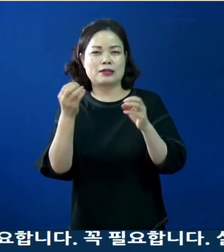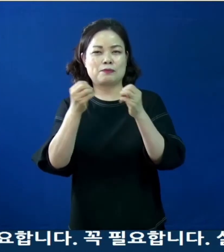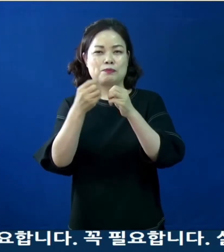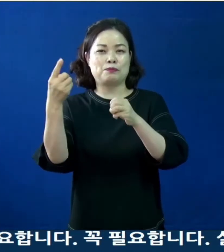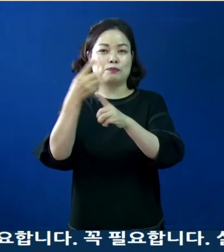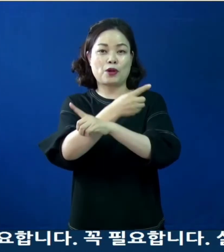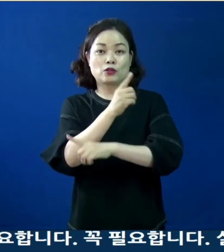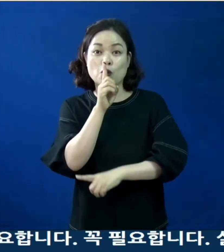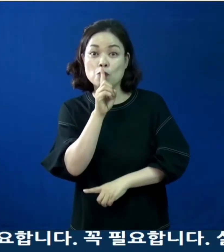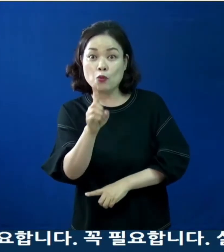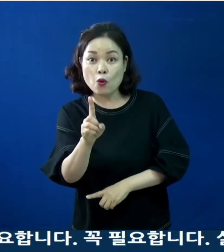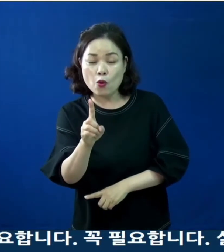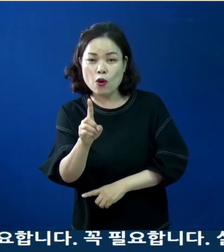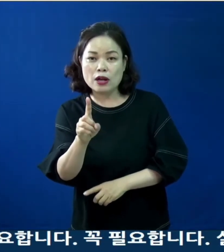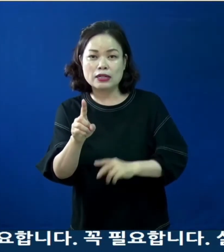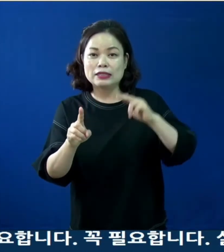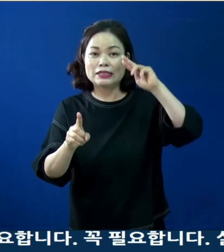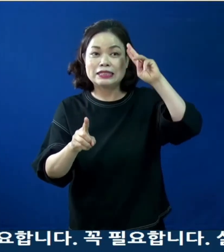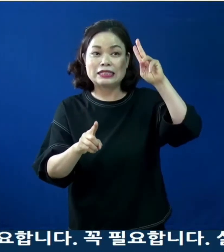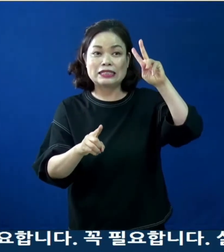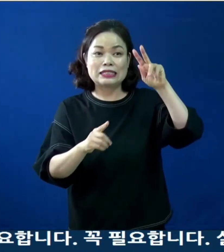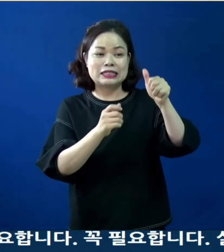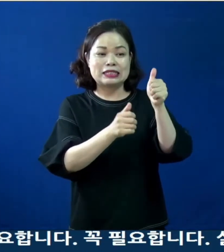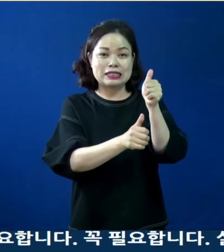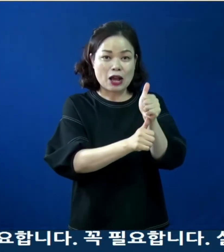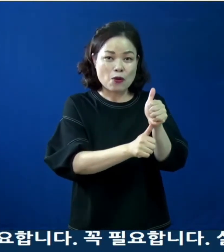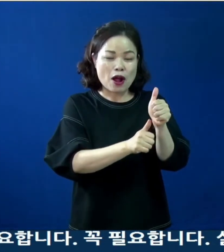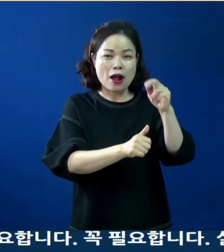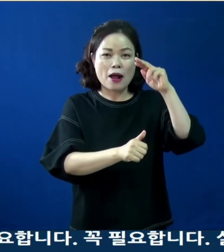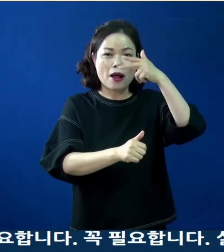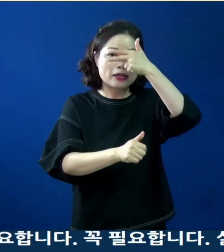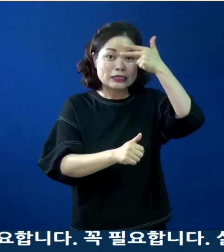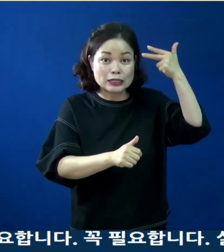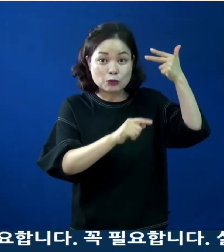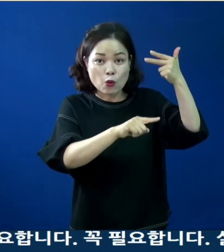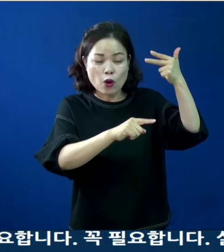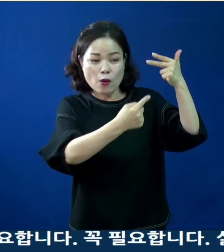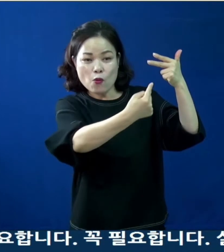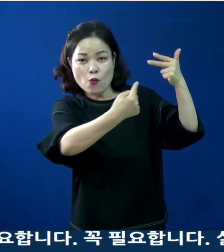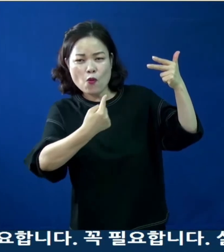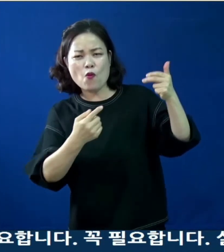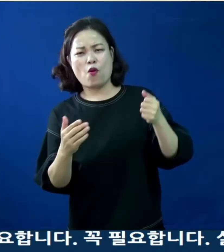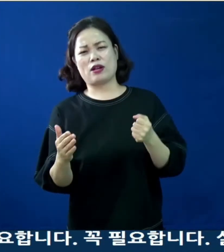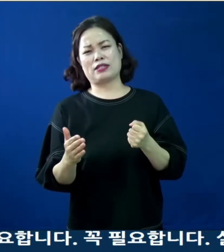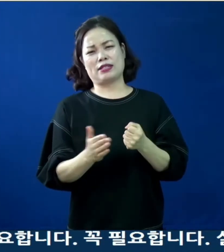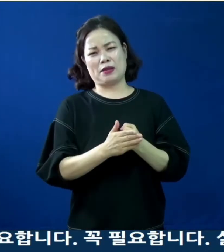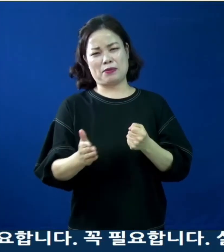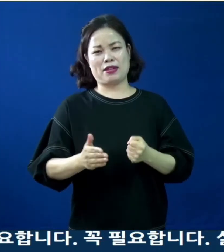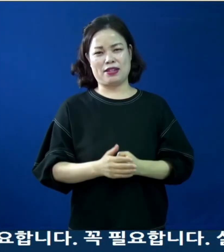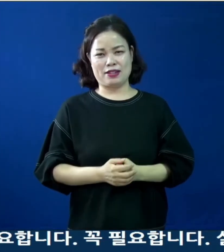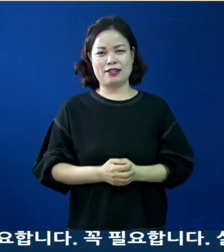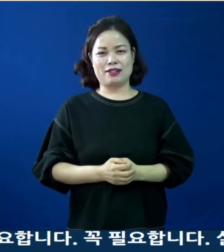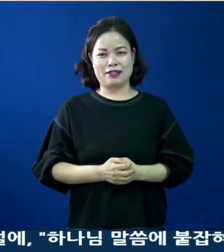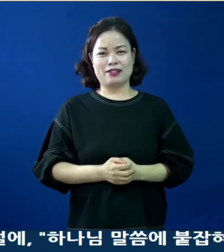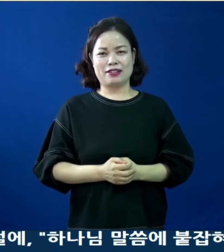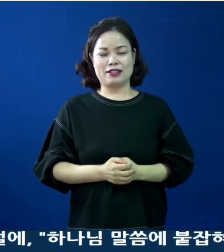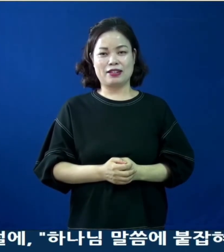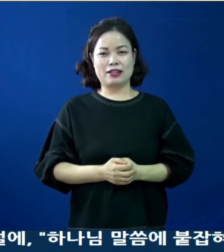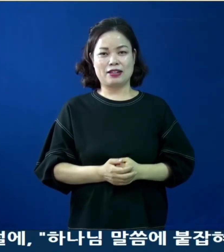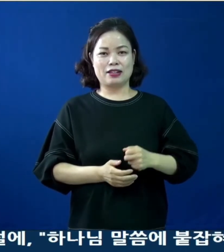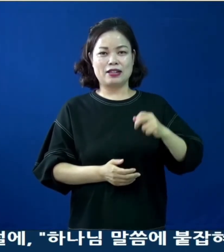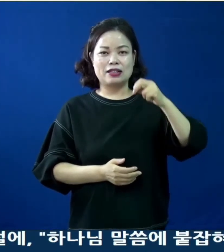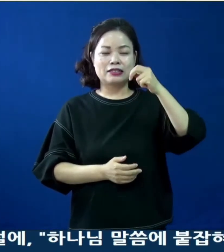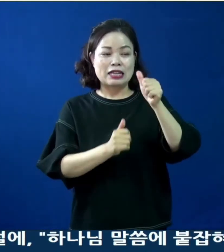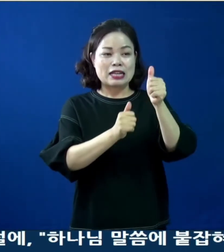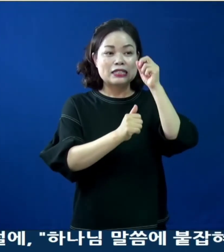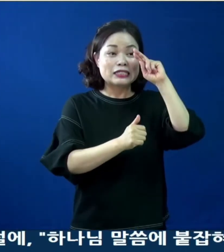가능해요. 어떤 번역이냐면 실라와 디모데가 내려왔기 때문에, 실라와